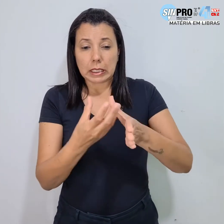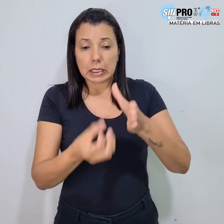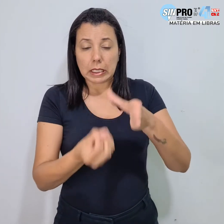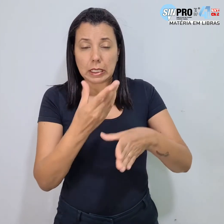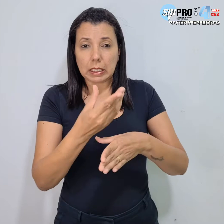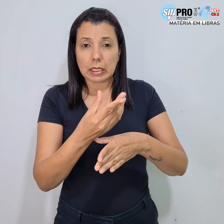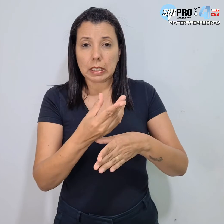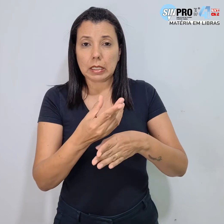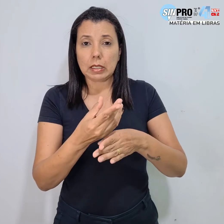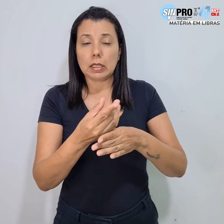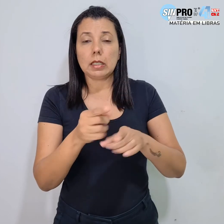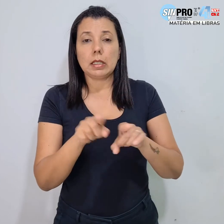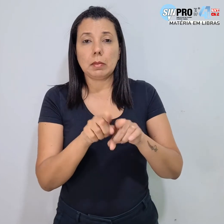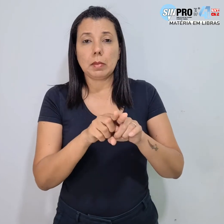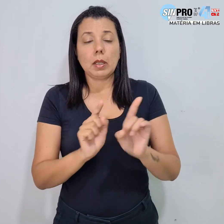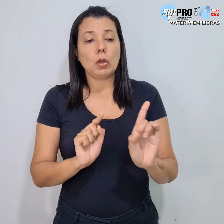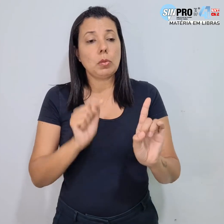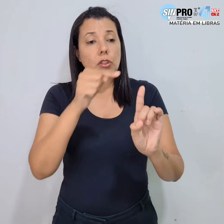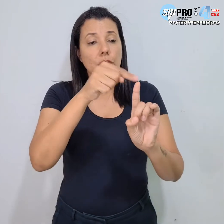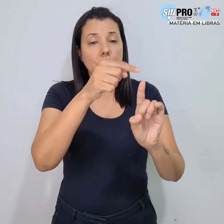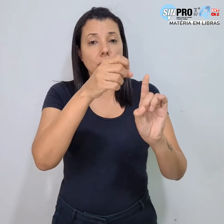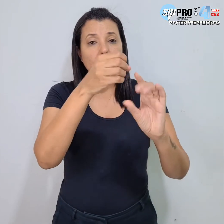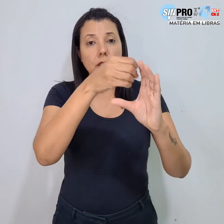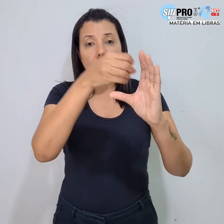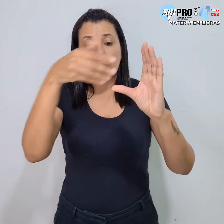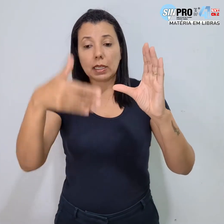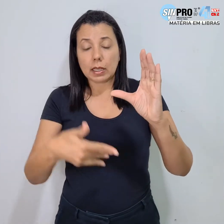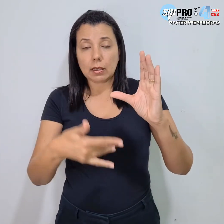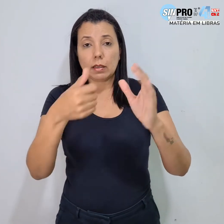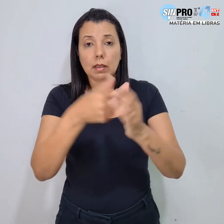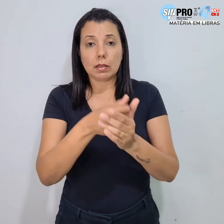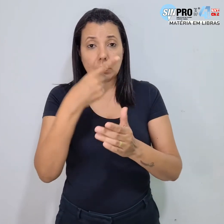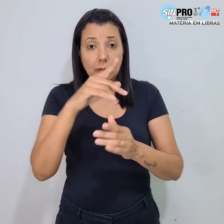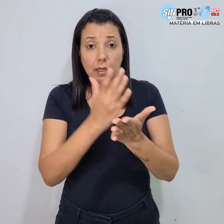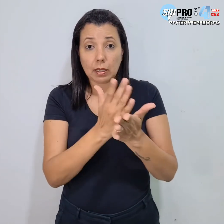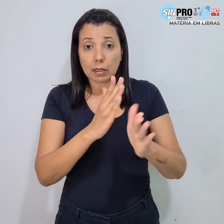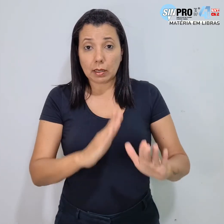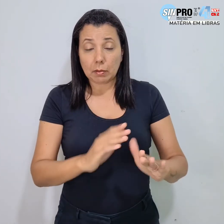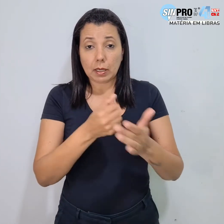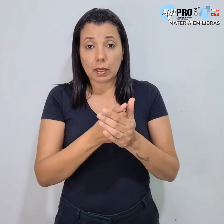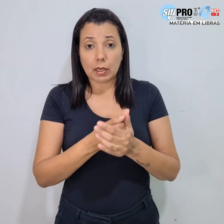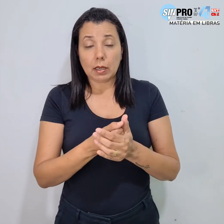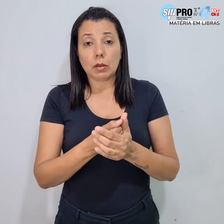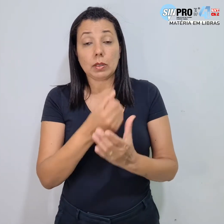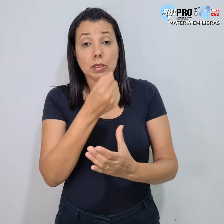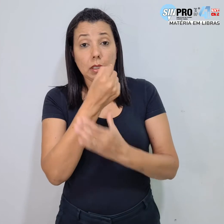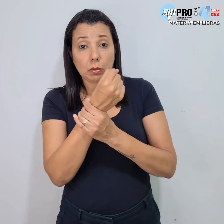cria novos e subjetivos critérios para acabar com a